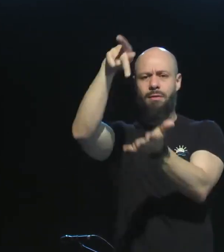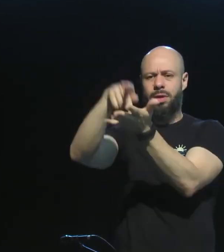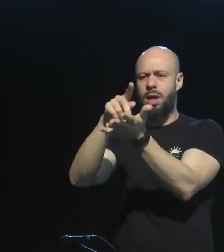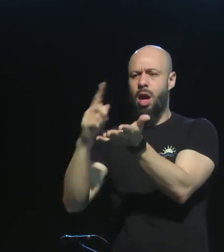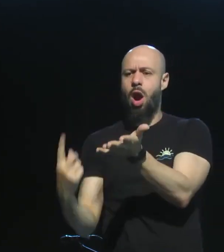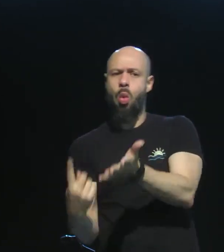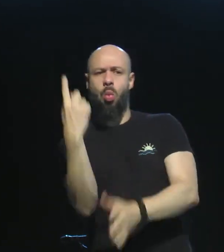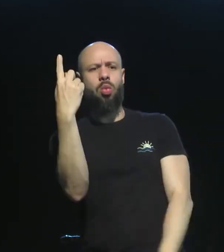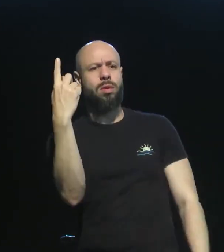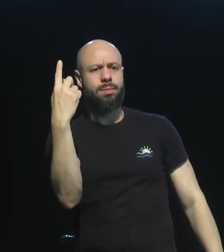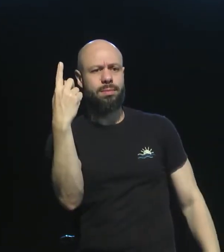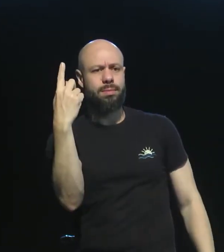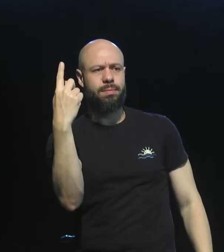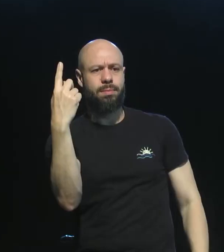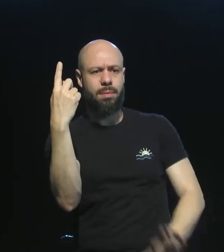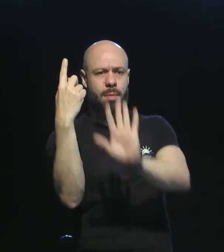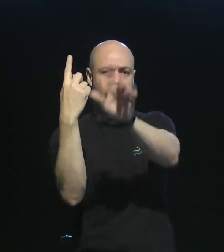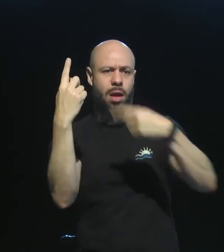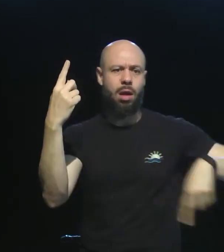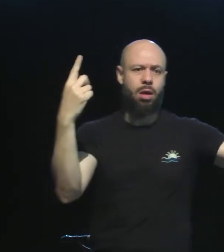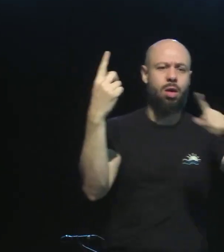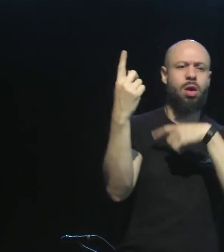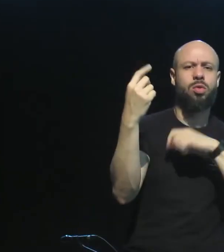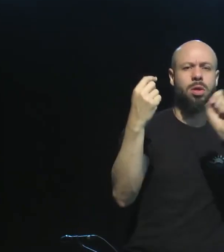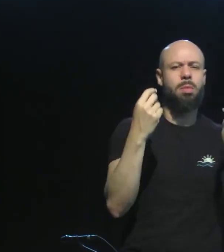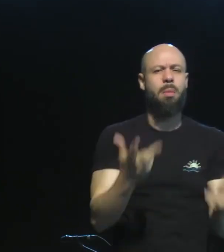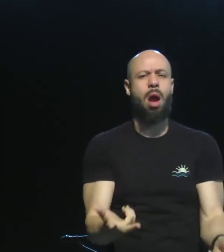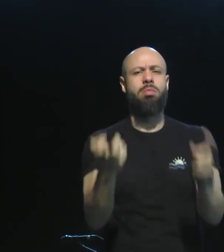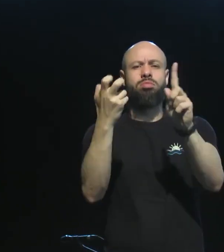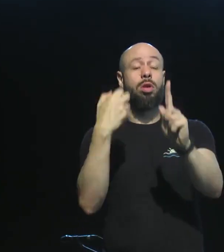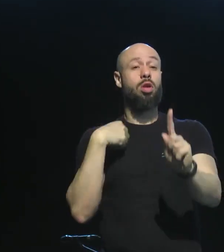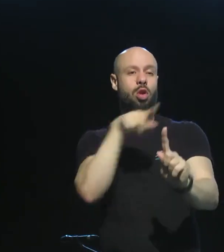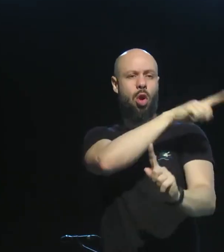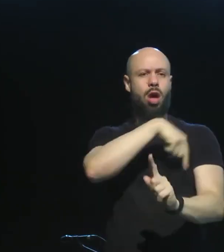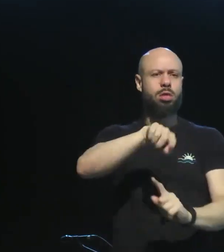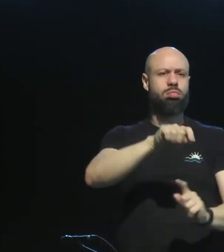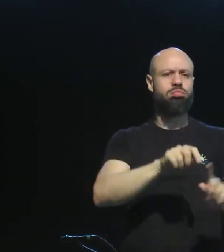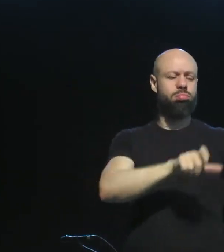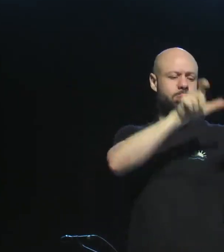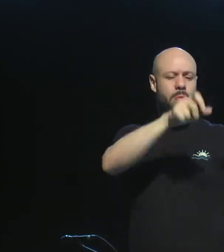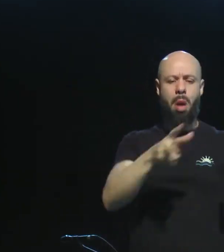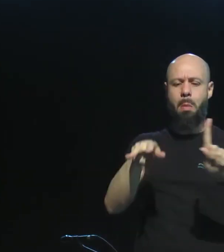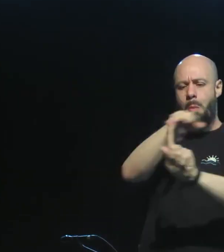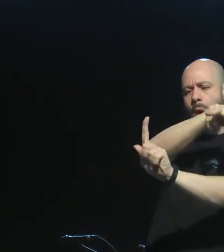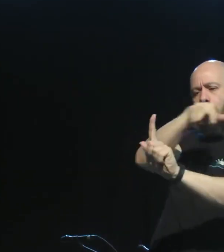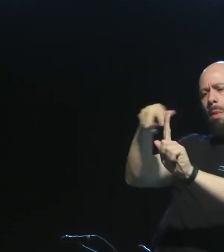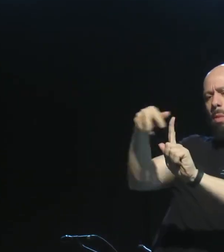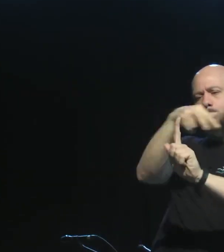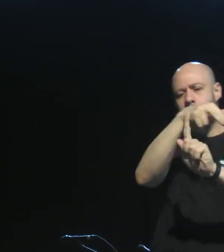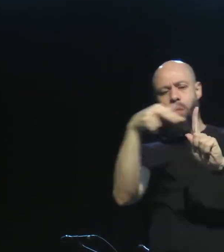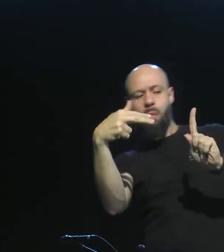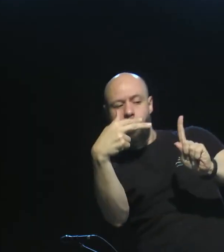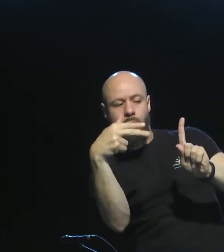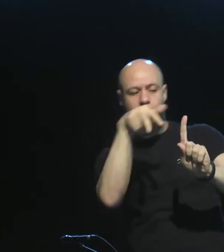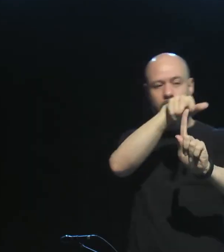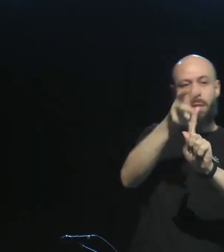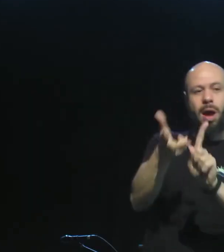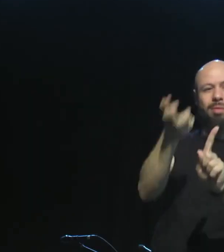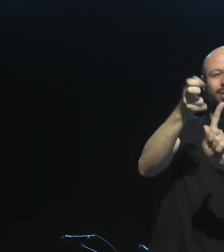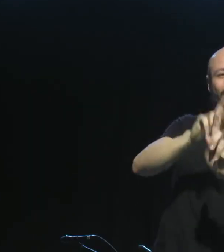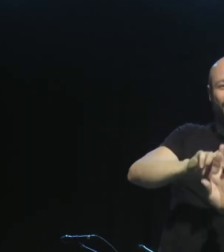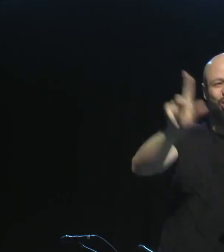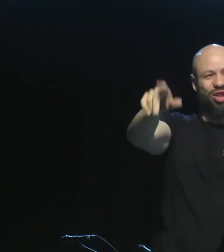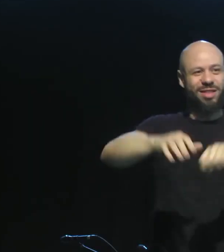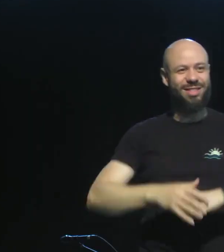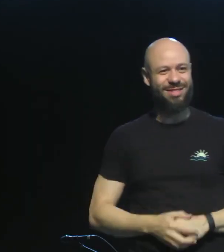é única, mas as nossas perspectivas são diferentes. A maneira como você percebe, como eu